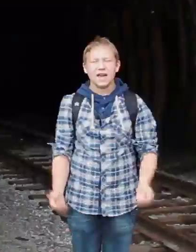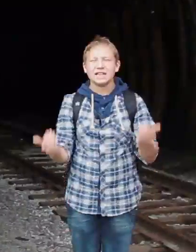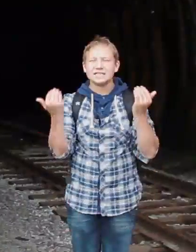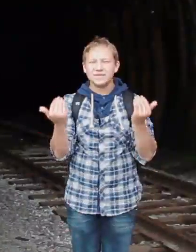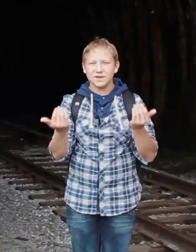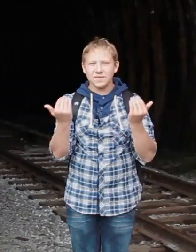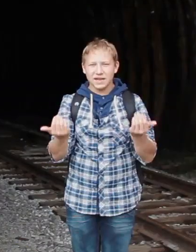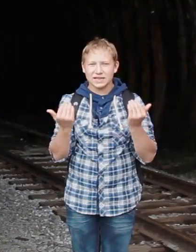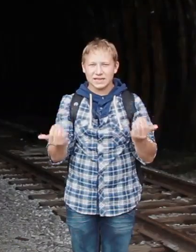На современной